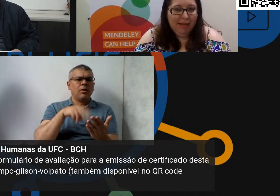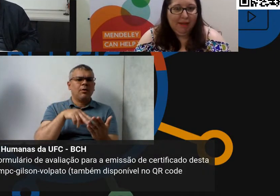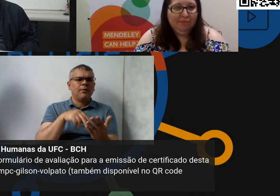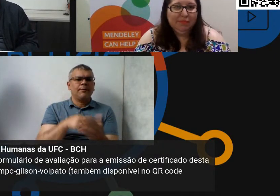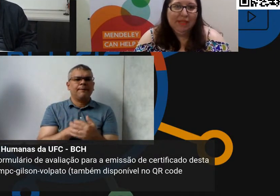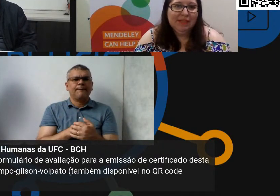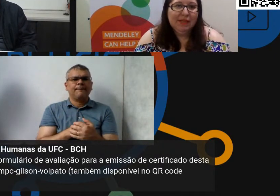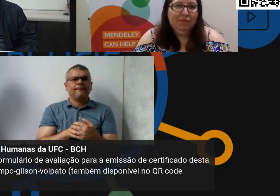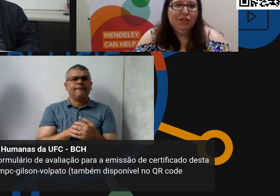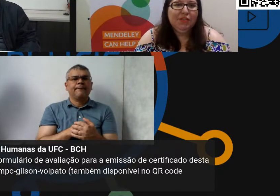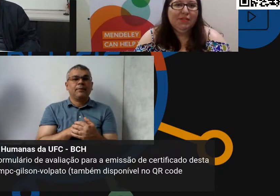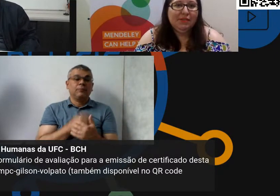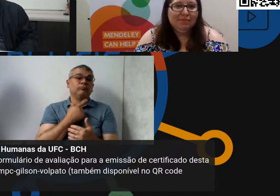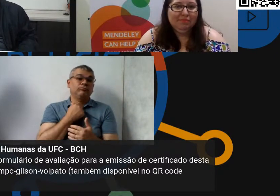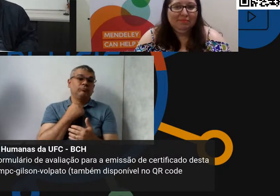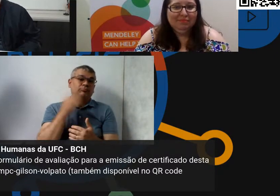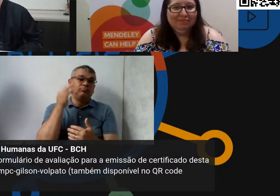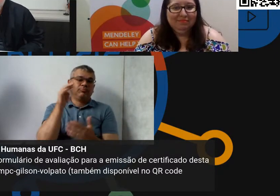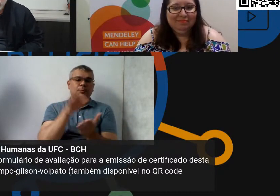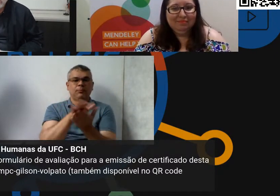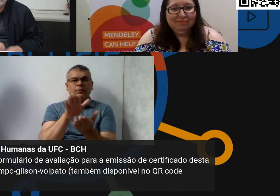de publicar nessas revistas?